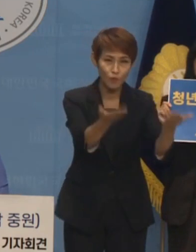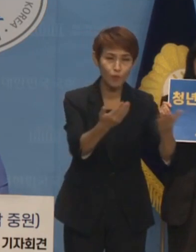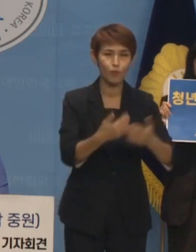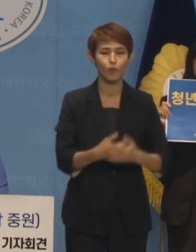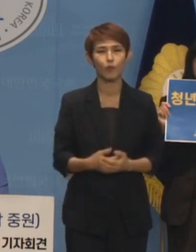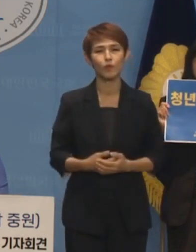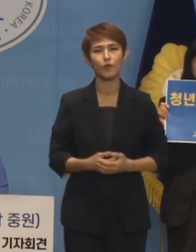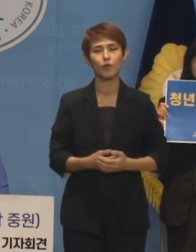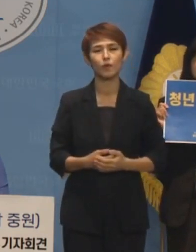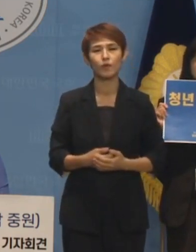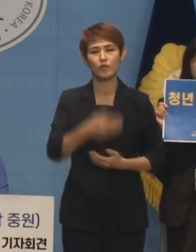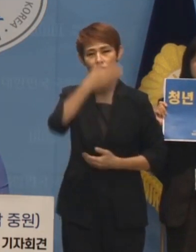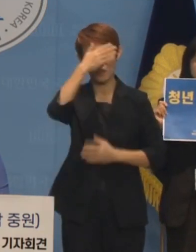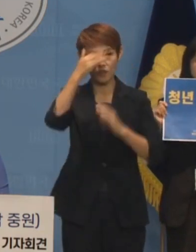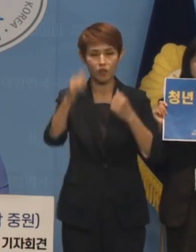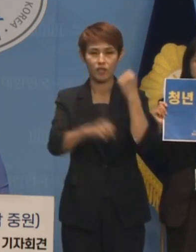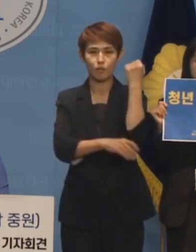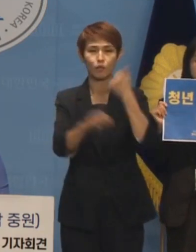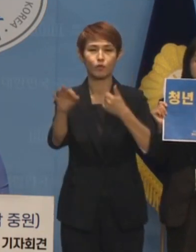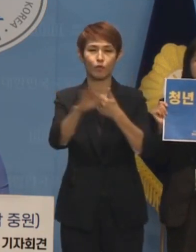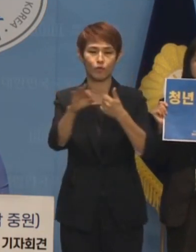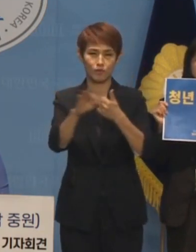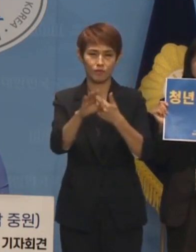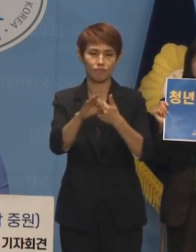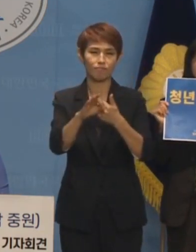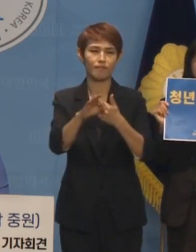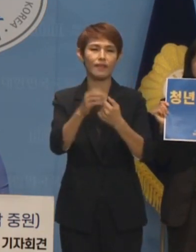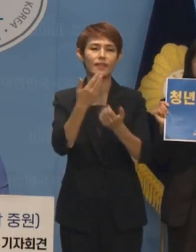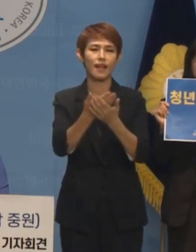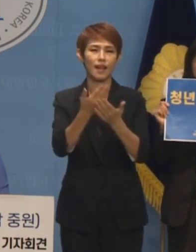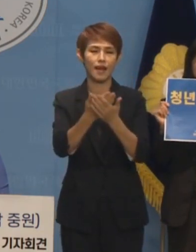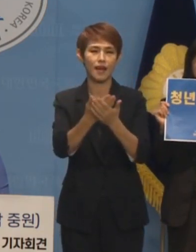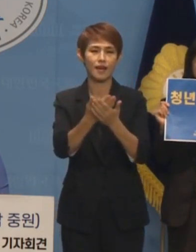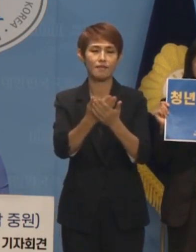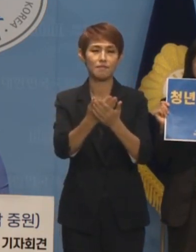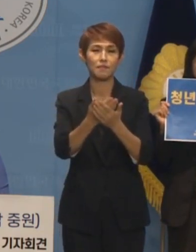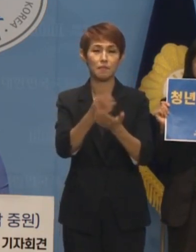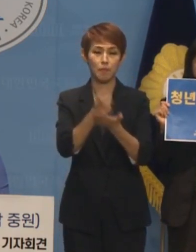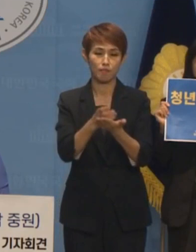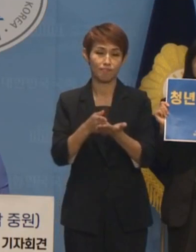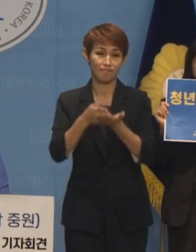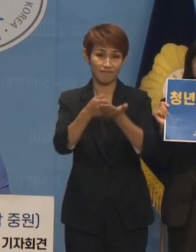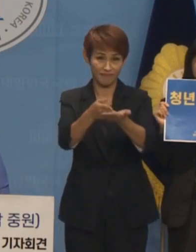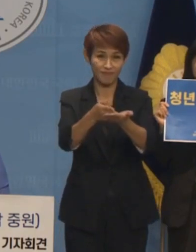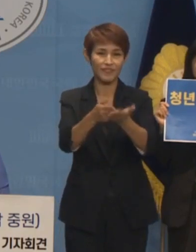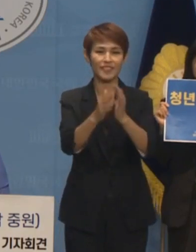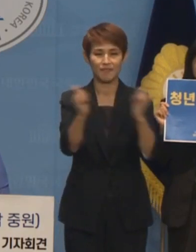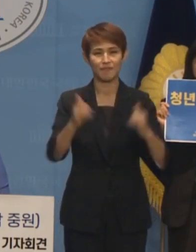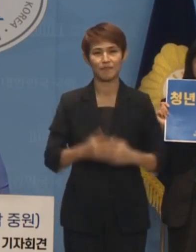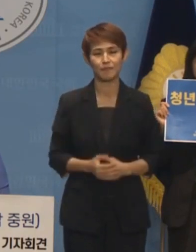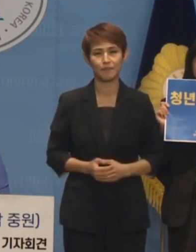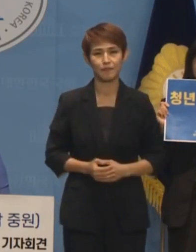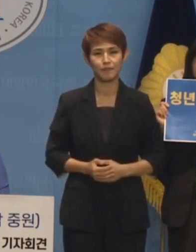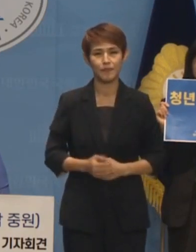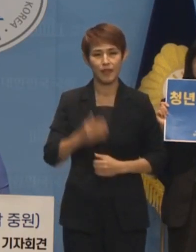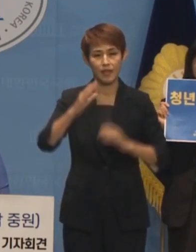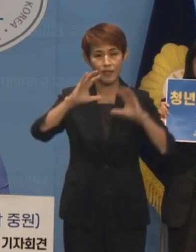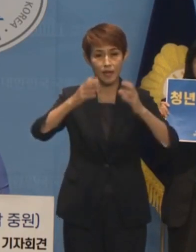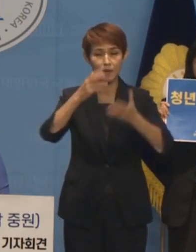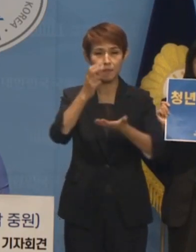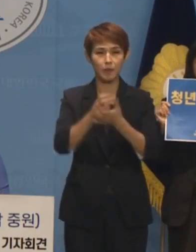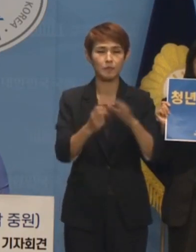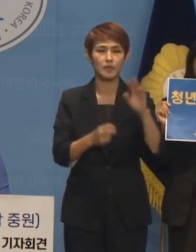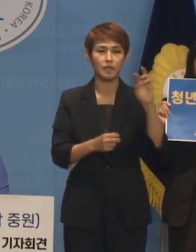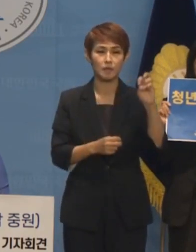청년기본소득 지급 조례안을 대표 발의하게 된 사람으로서 오늘 함께하게 되었습니다. 대한민국 헌법 제34조 1항에